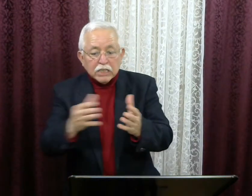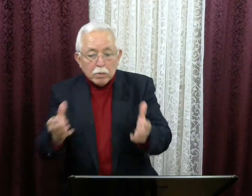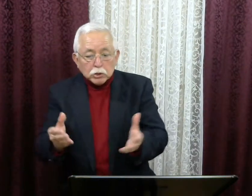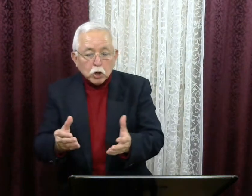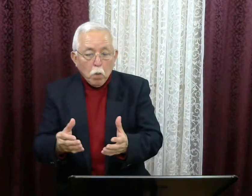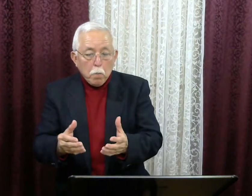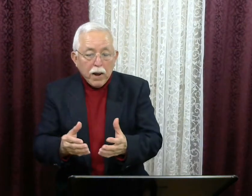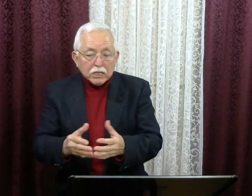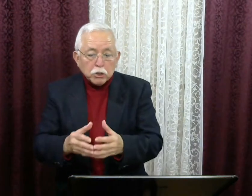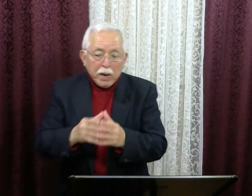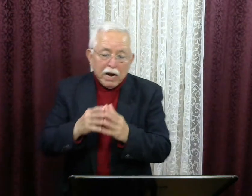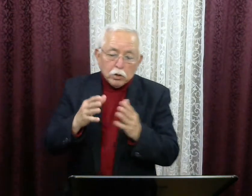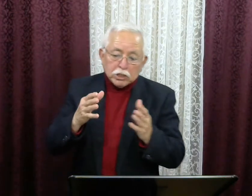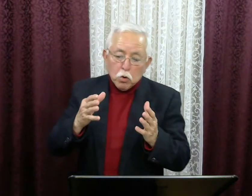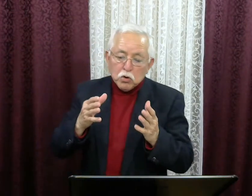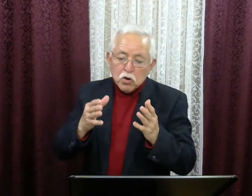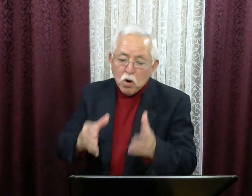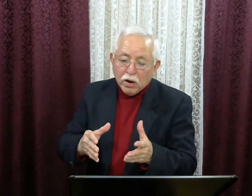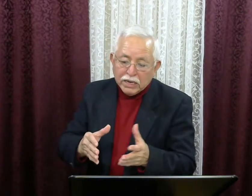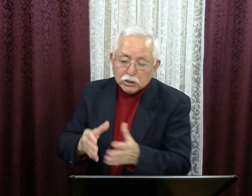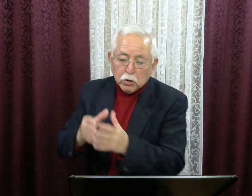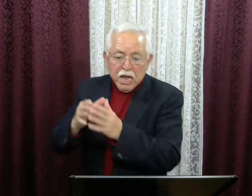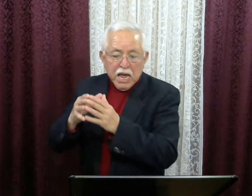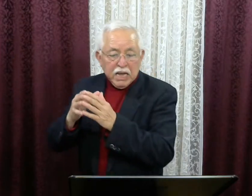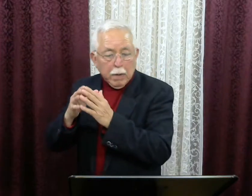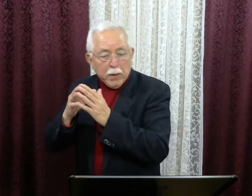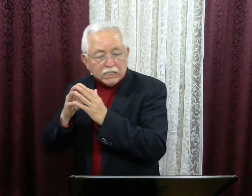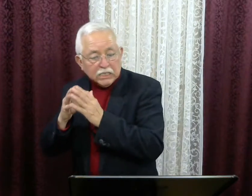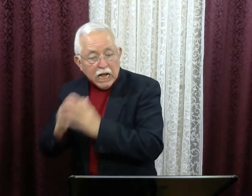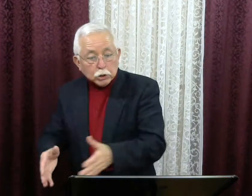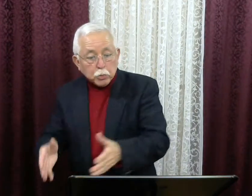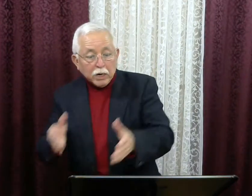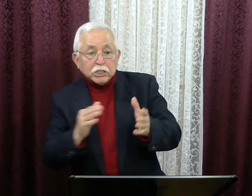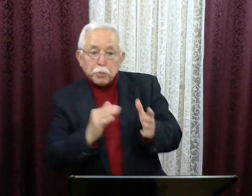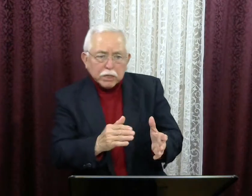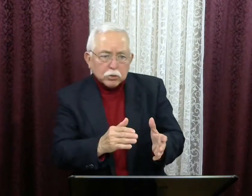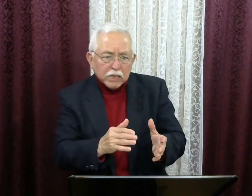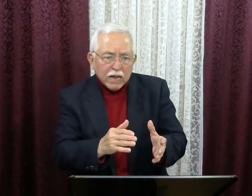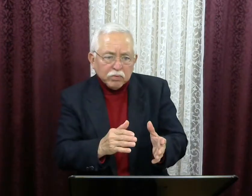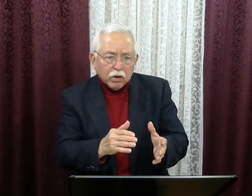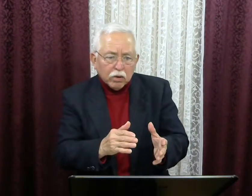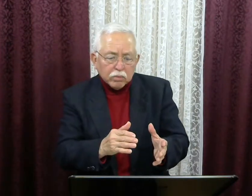Estamos completos para nuestra unión con Cristo y capacitados por el Espíritu Santo.